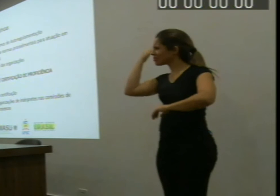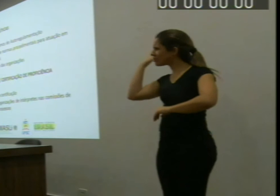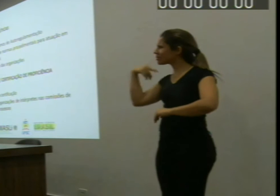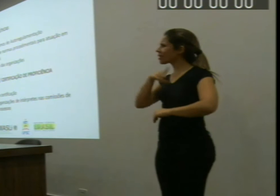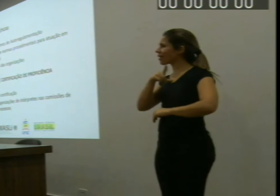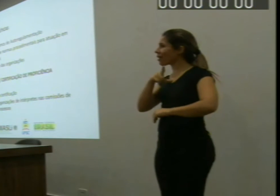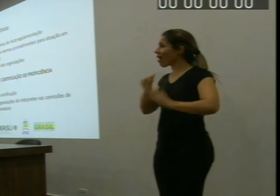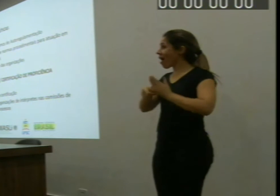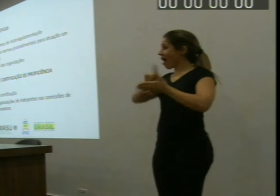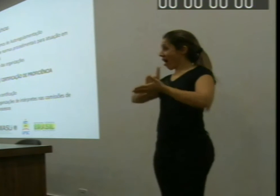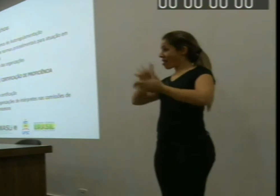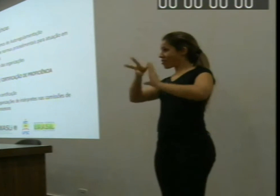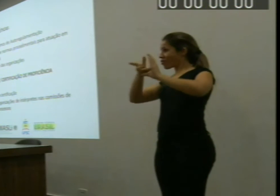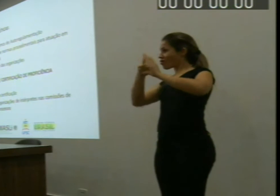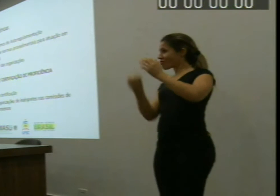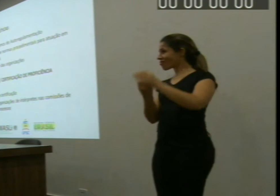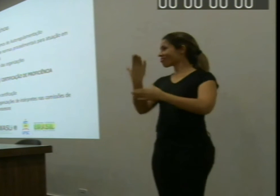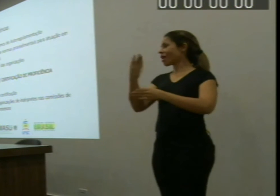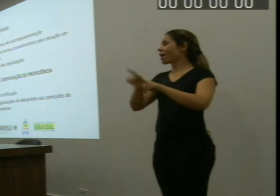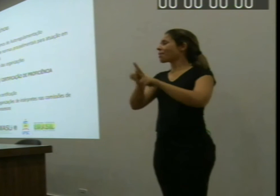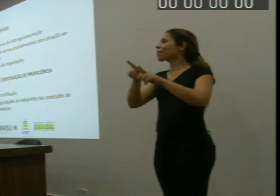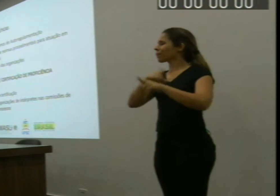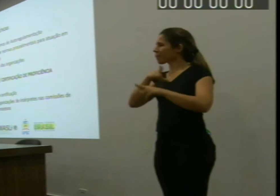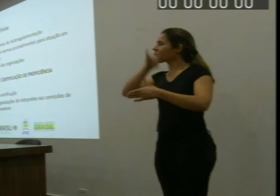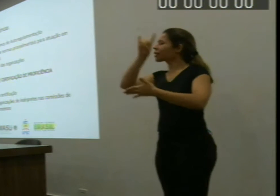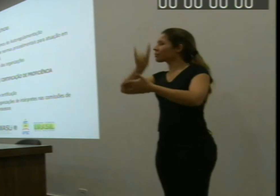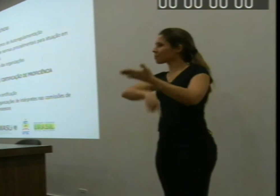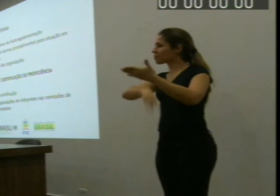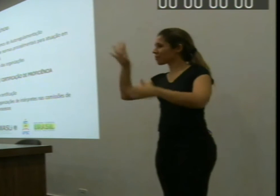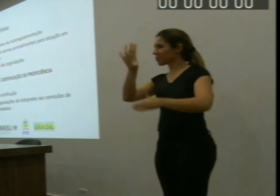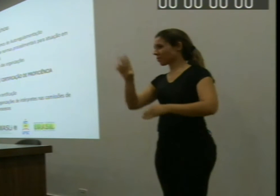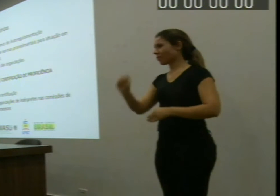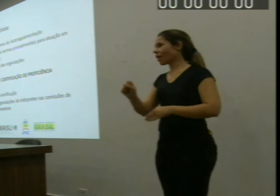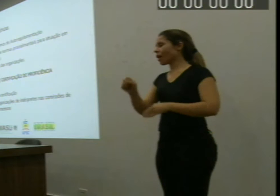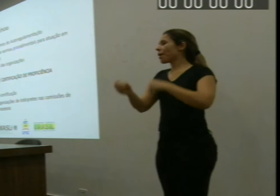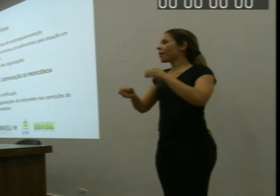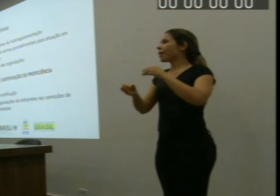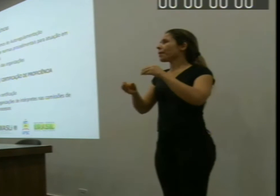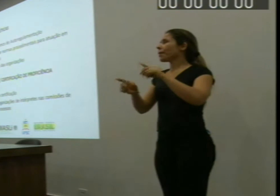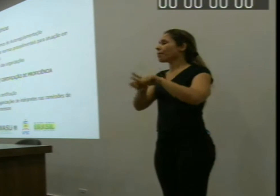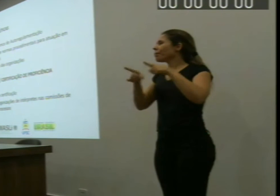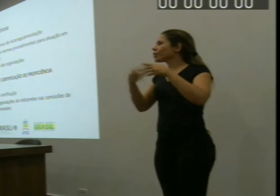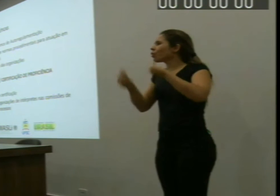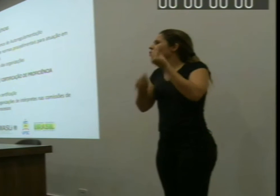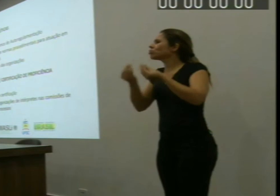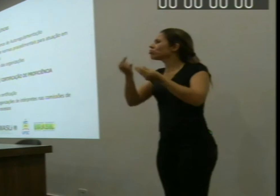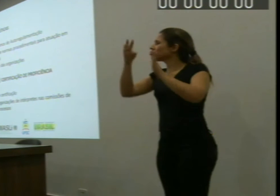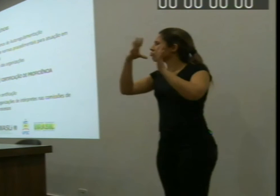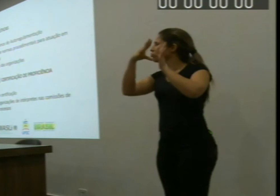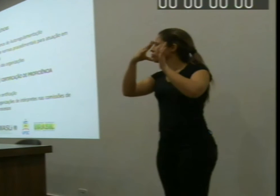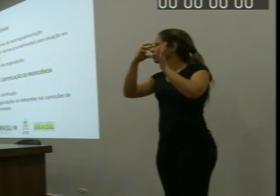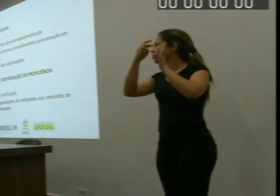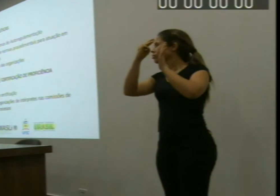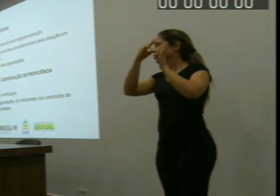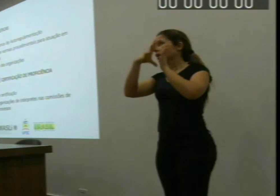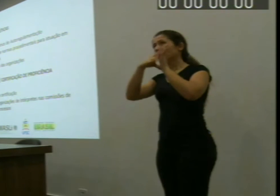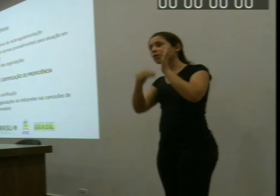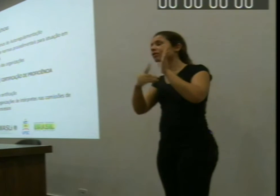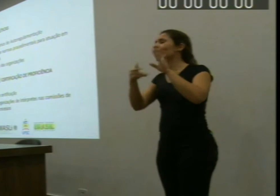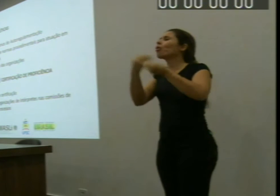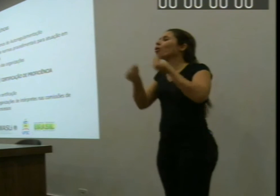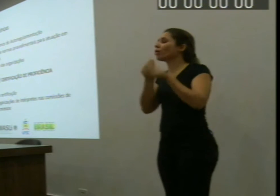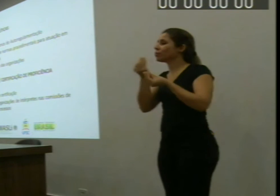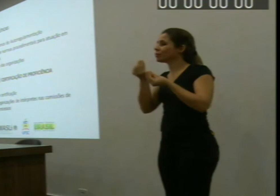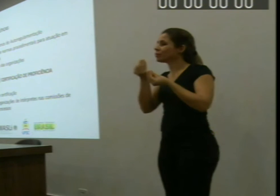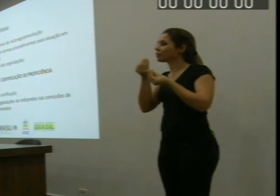verdade sempre fez essas avaliações mas como são esses modelos de avaliação também aí vem as mesmas perguntas do prolibras como